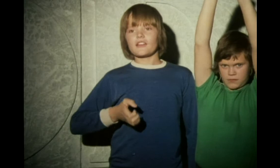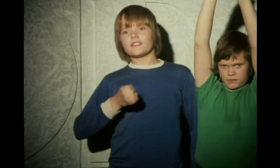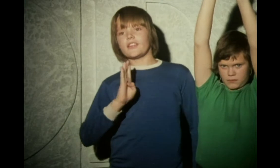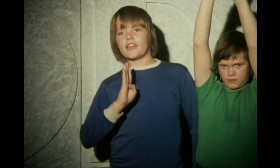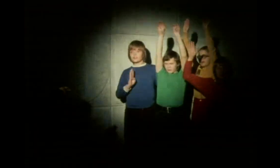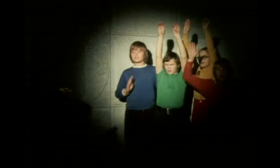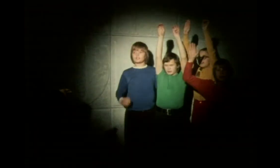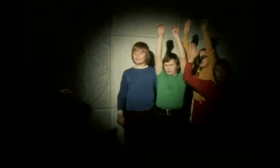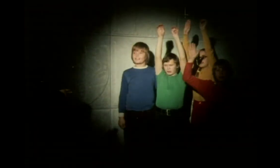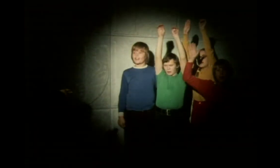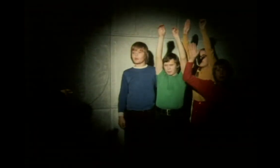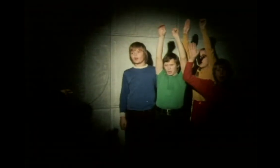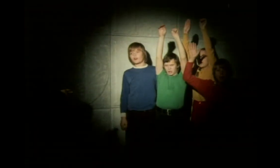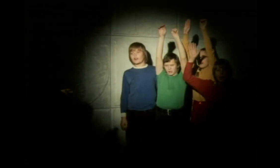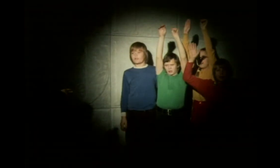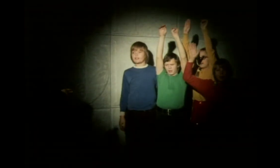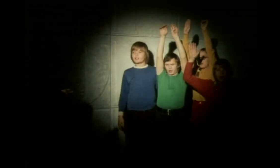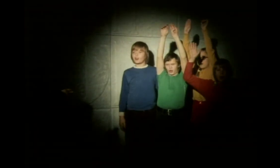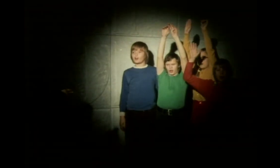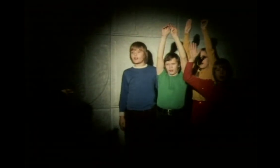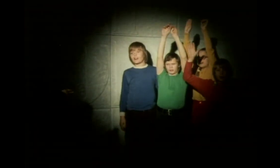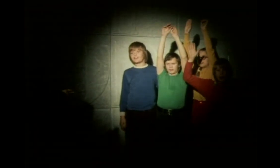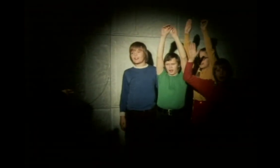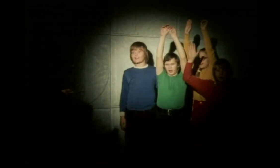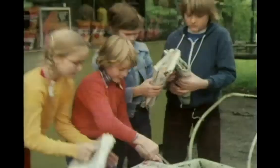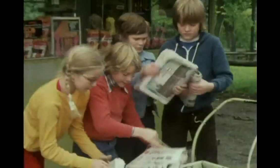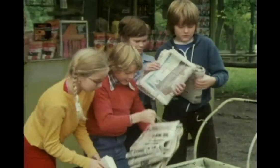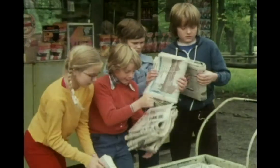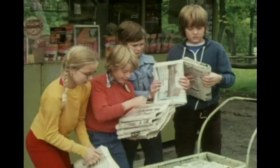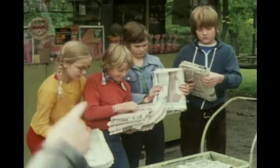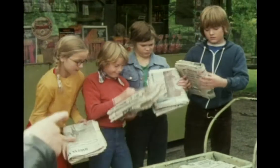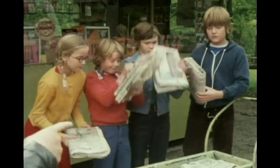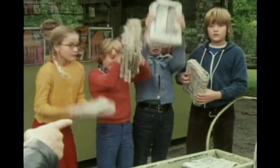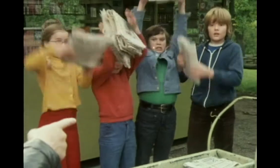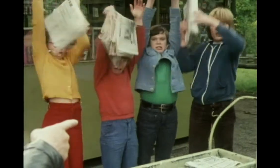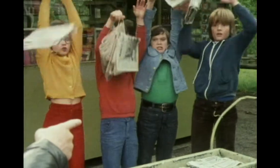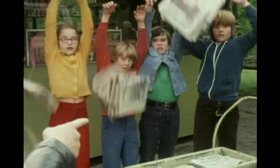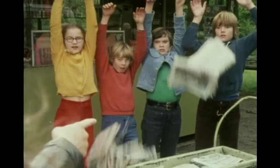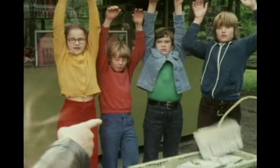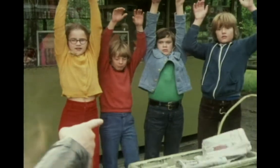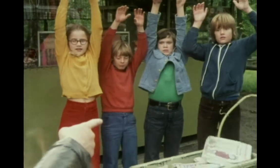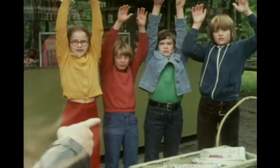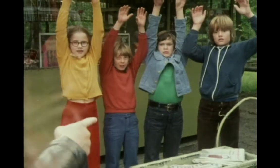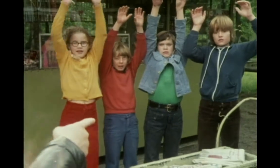D. Titta bara, vi klarar det. Upp med händerna!